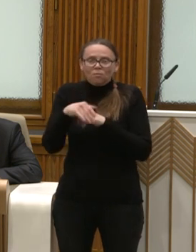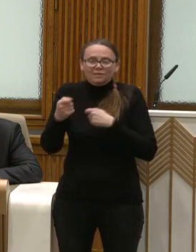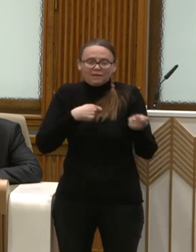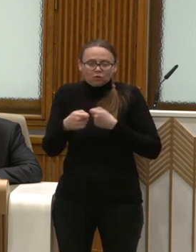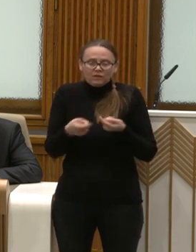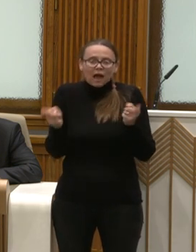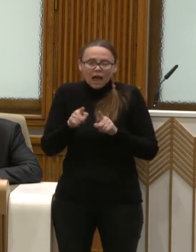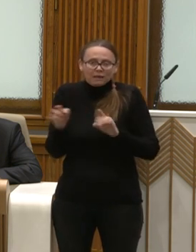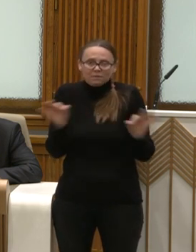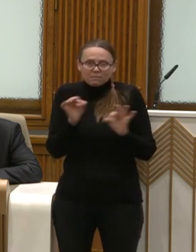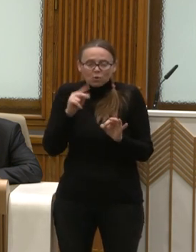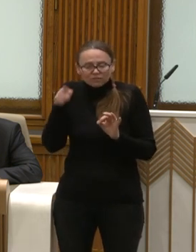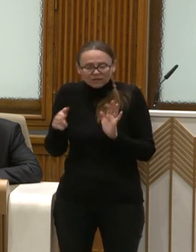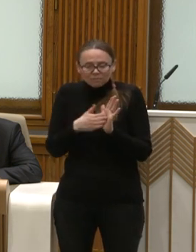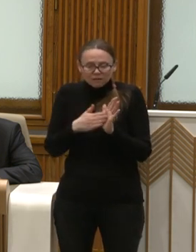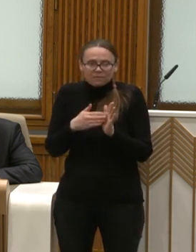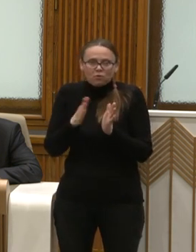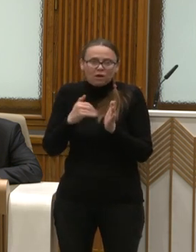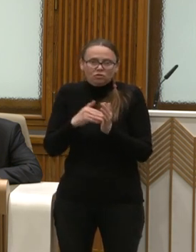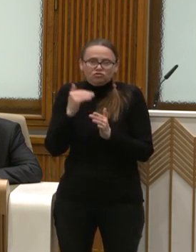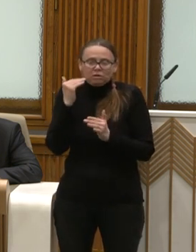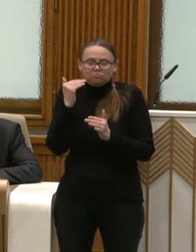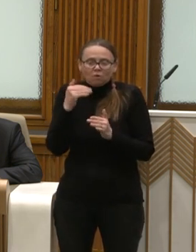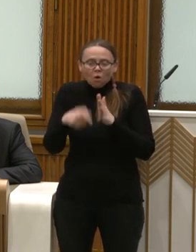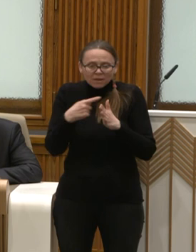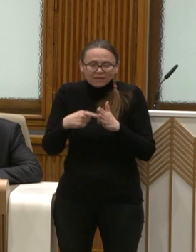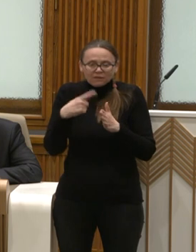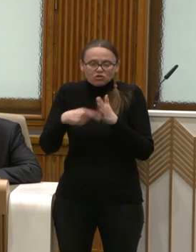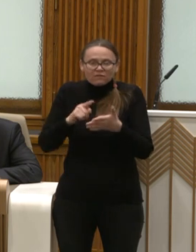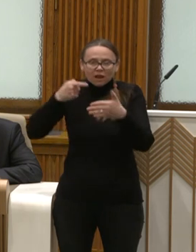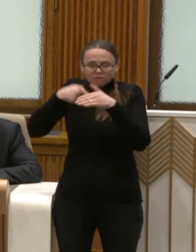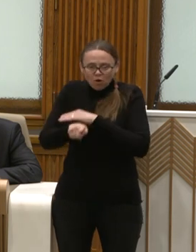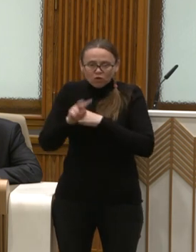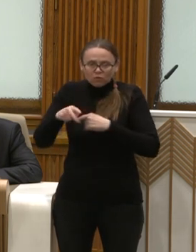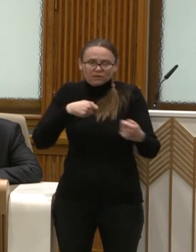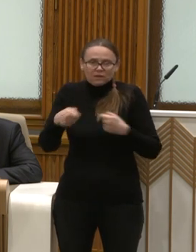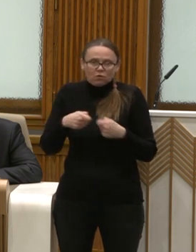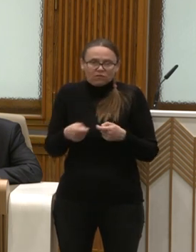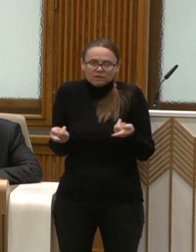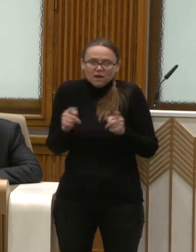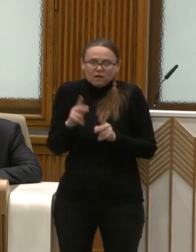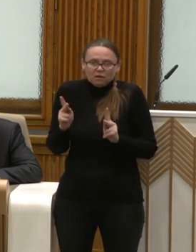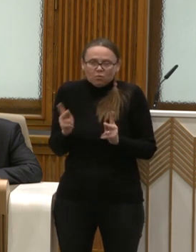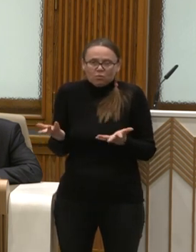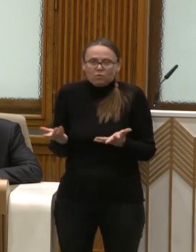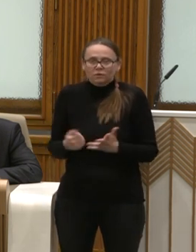ali pripravljate morda v tem primeru kakšne restrikcije, ne vem, omejitev števila vhodov v trgovine ali kakorkoli?